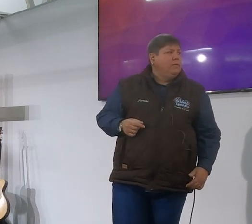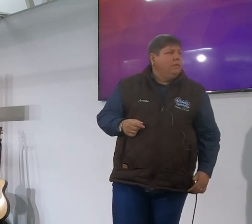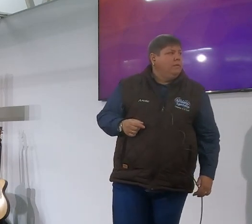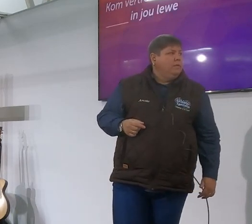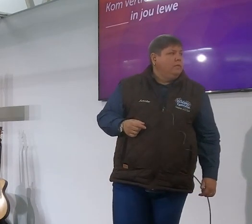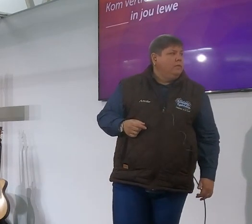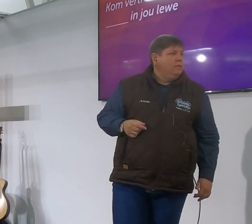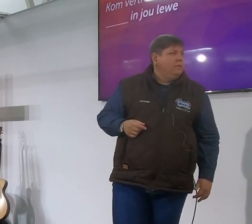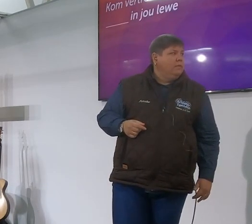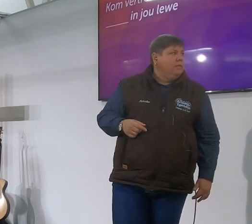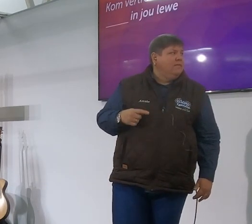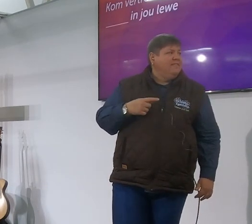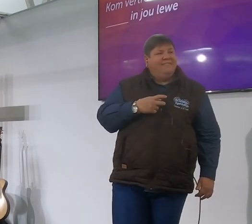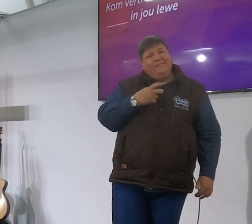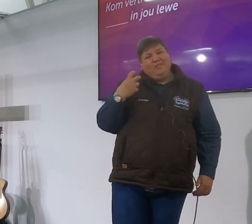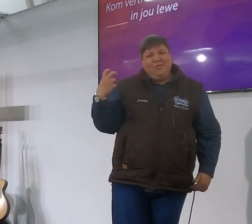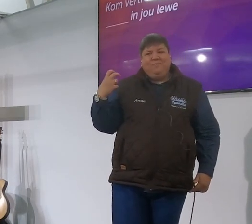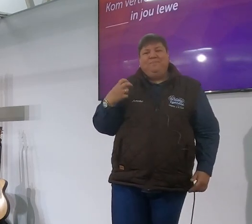to kom anders dan gaan ek jy heel dag aan hou